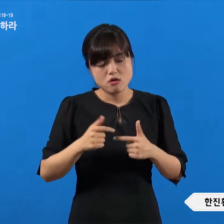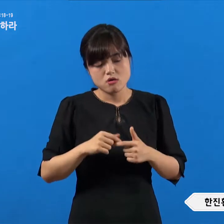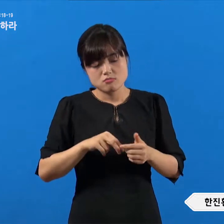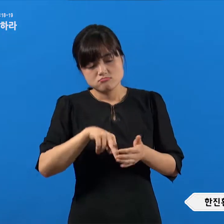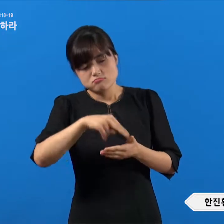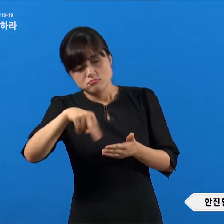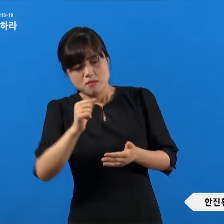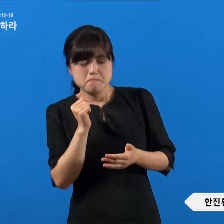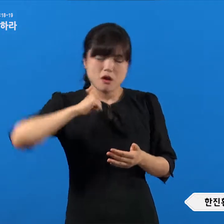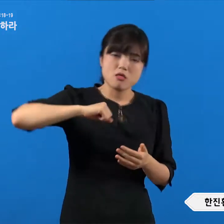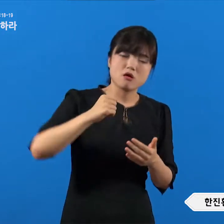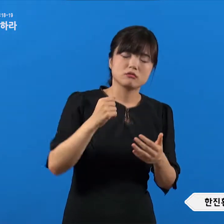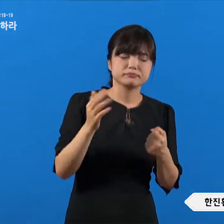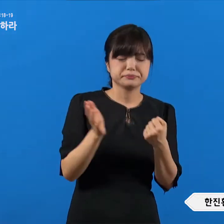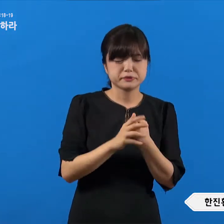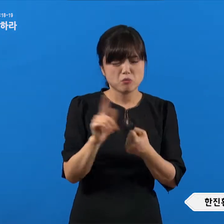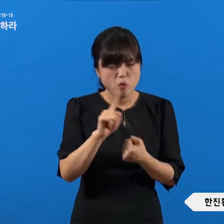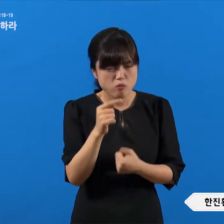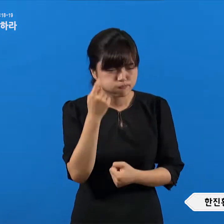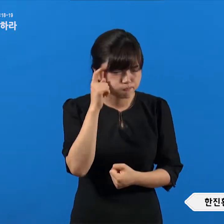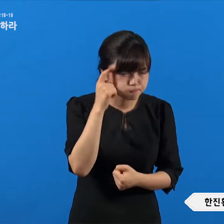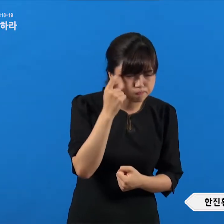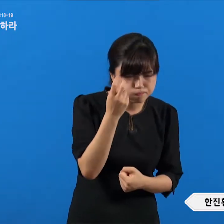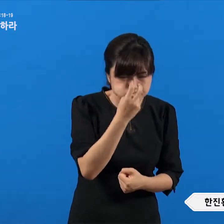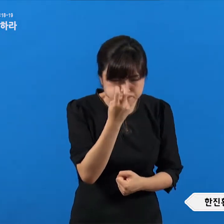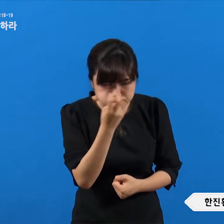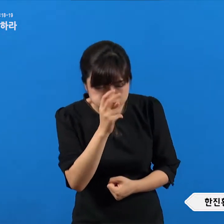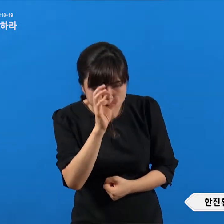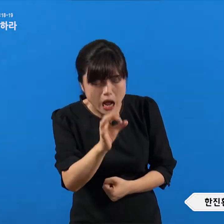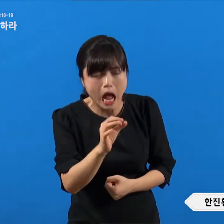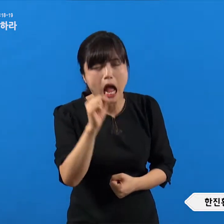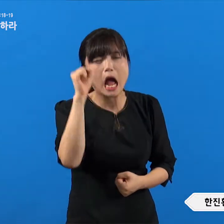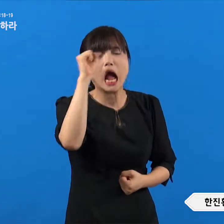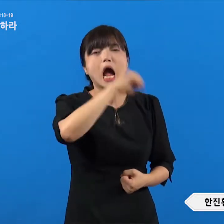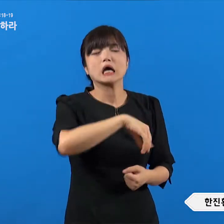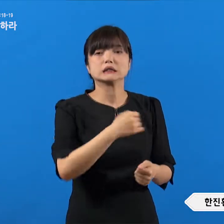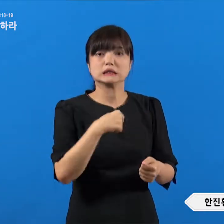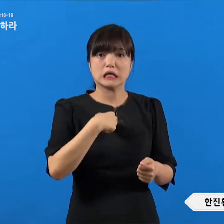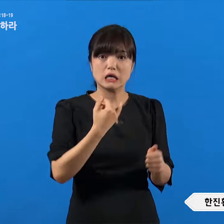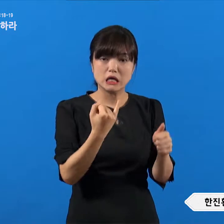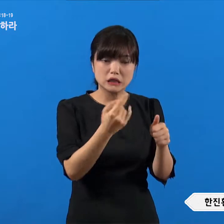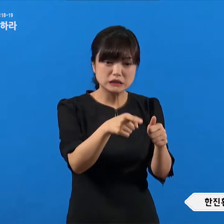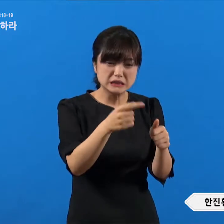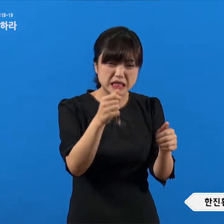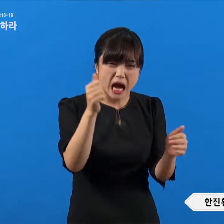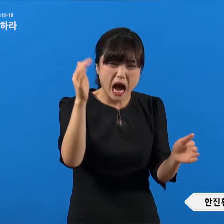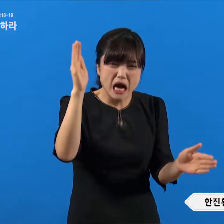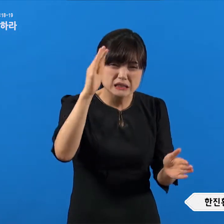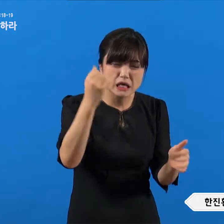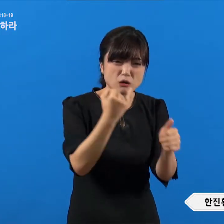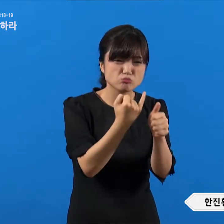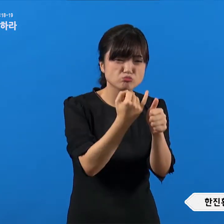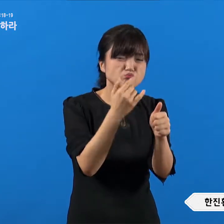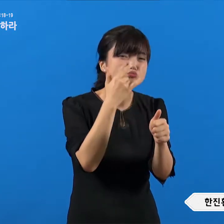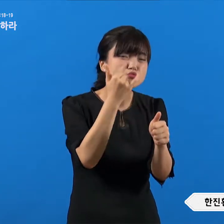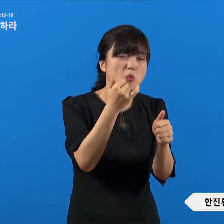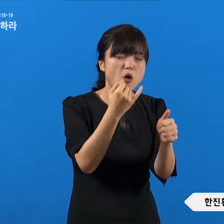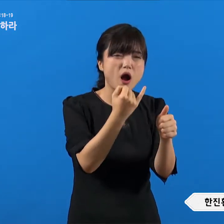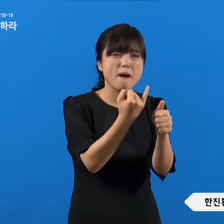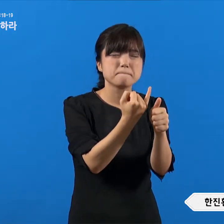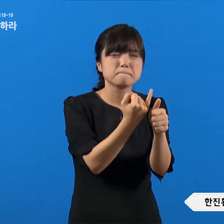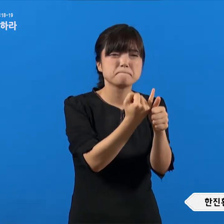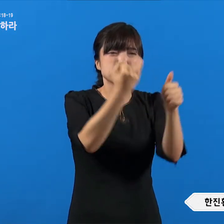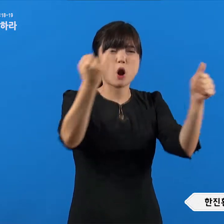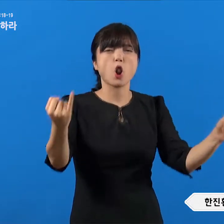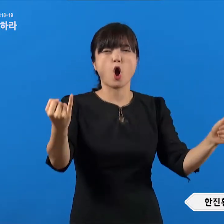있구나. 그래서 추적을 해보았더니 자기 지금 부모가 별거하고 있는 것을 알게 되었습니다.